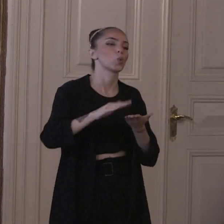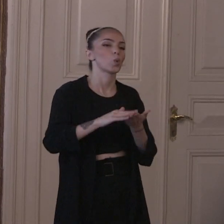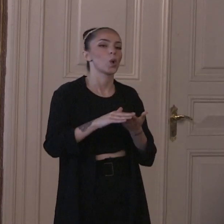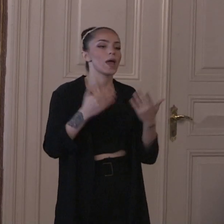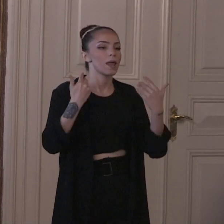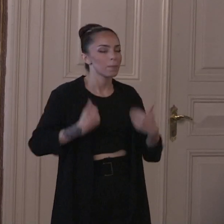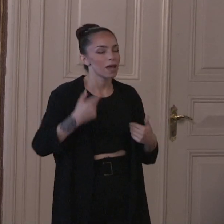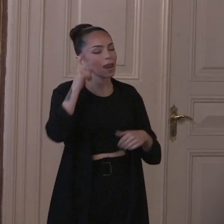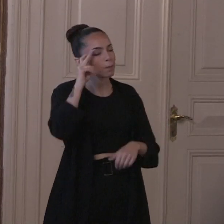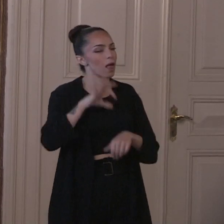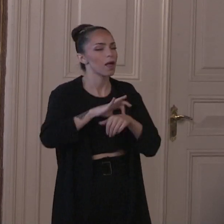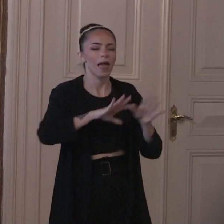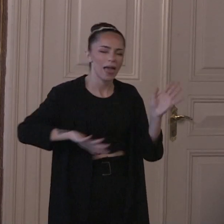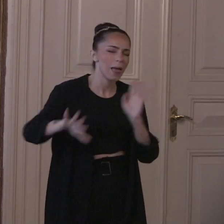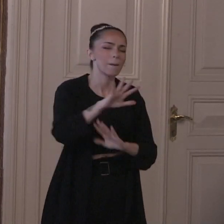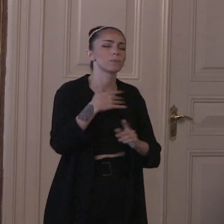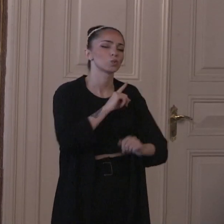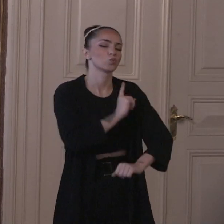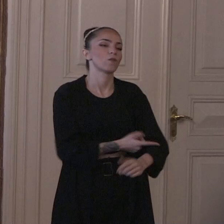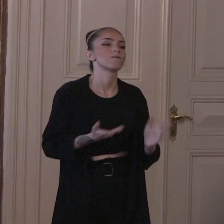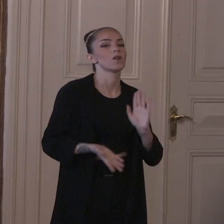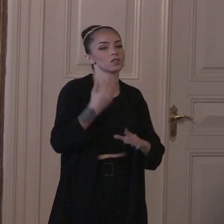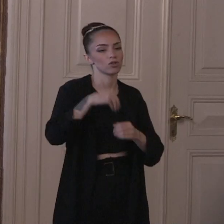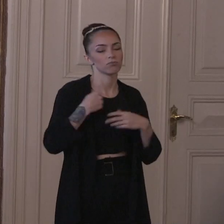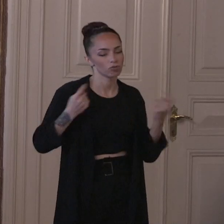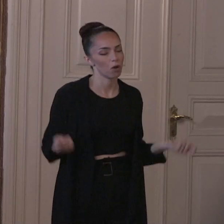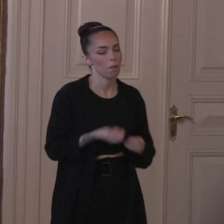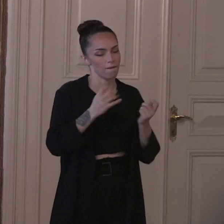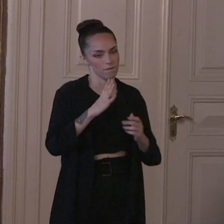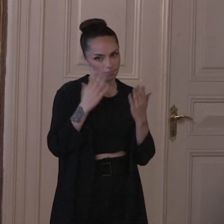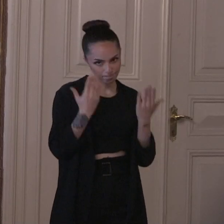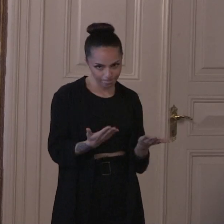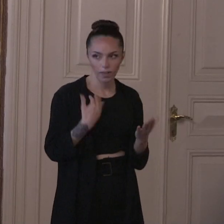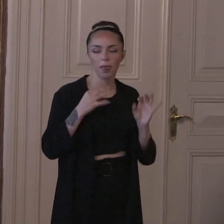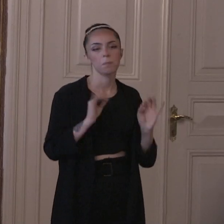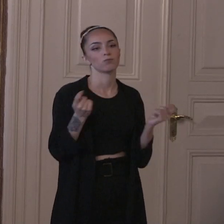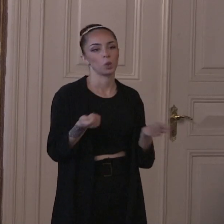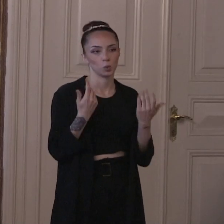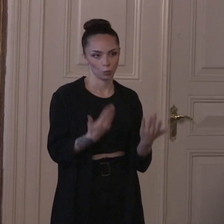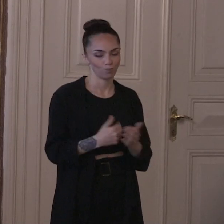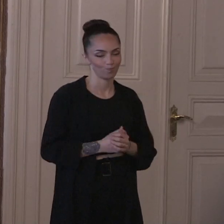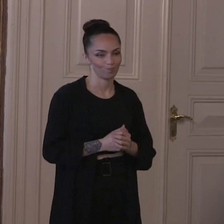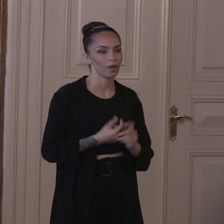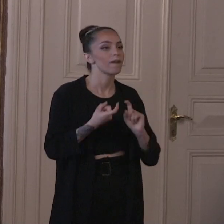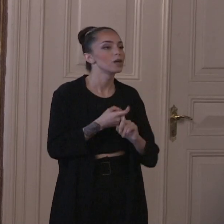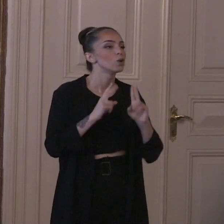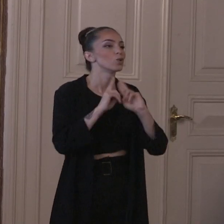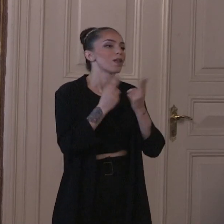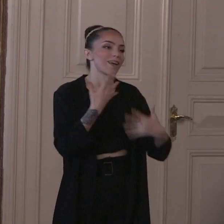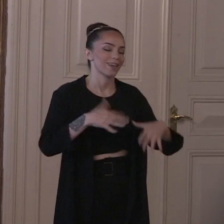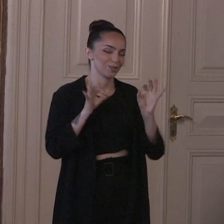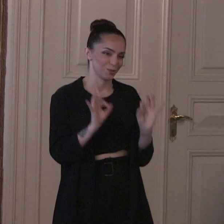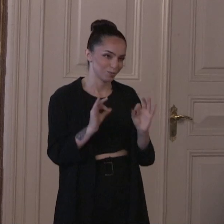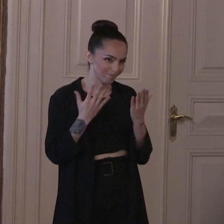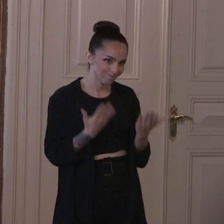için var gücümüzle çaba sarf etmekteyiz, çalışmaktayız. Ve Dünya Engelliler